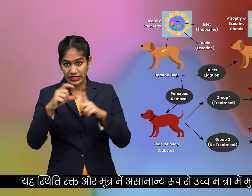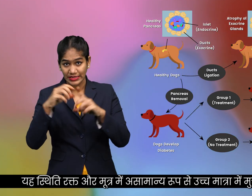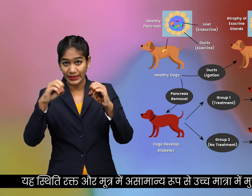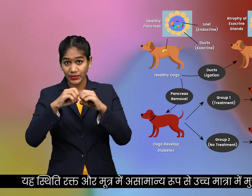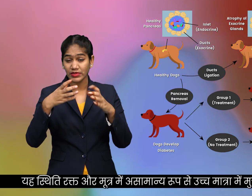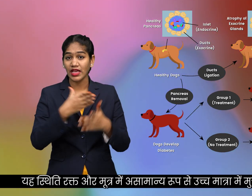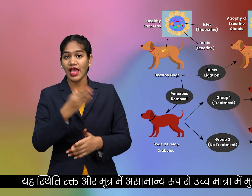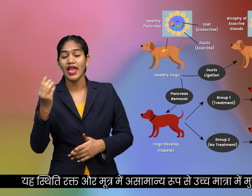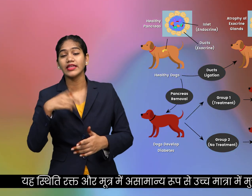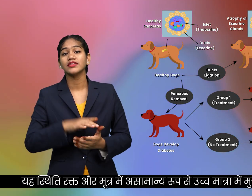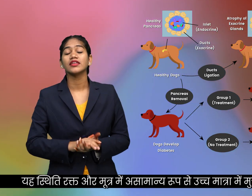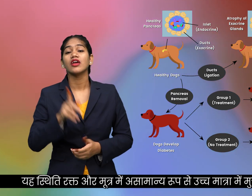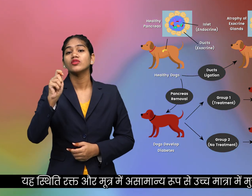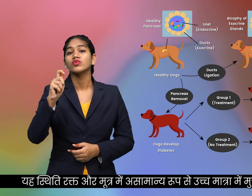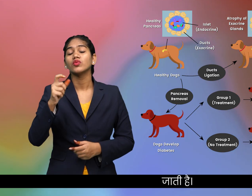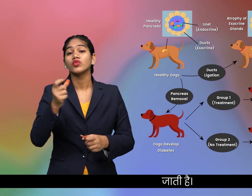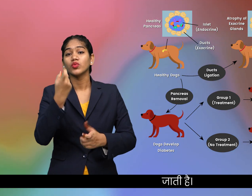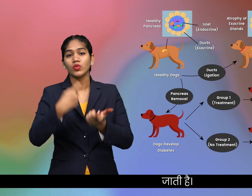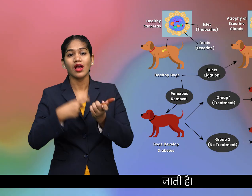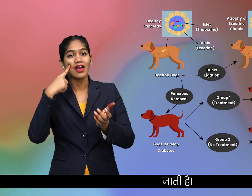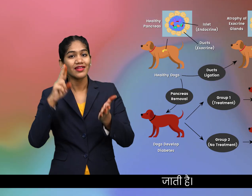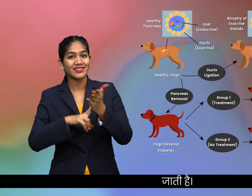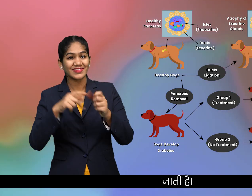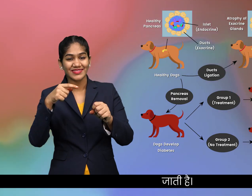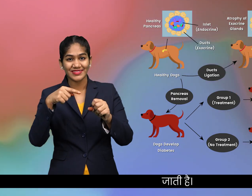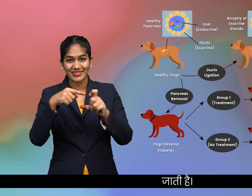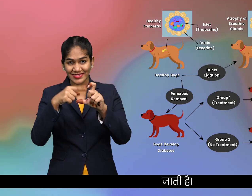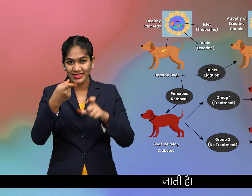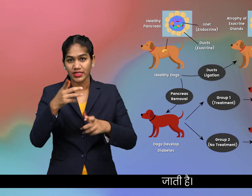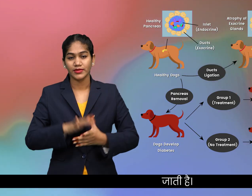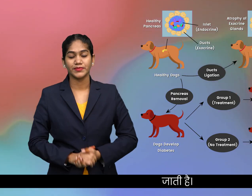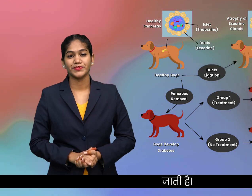मुक्त शर्करा की ओर ले जाती है।